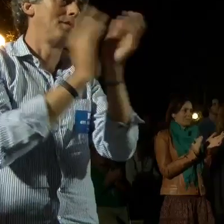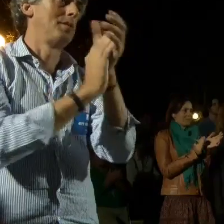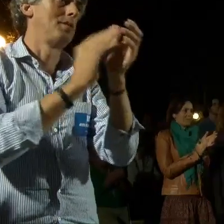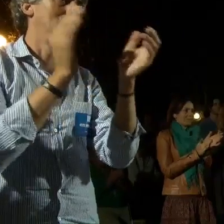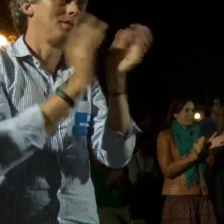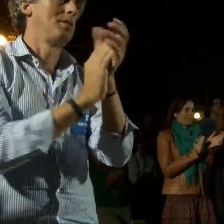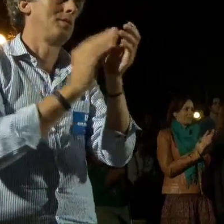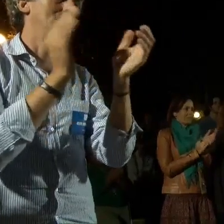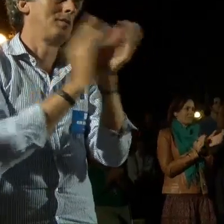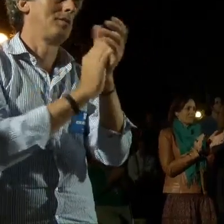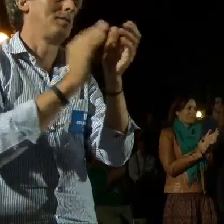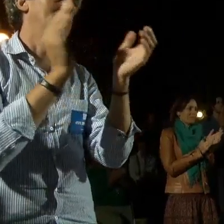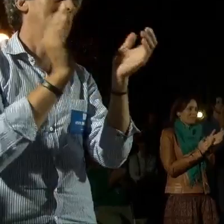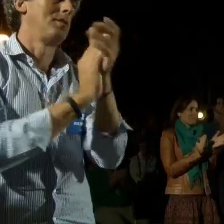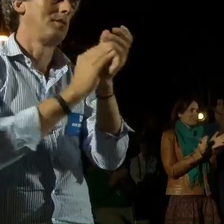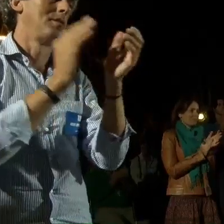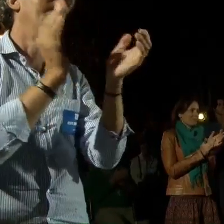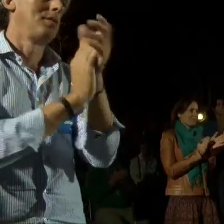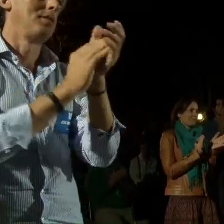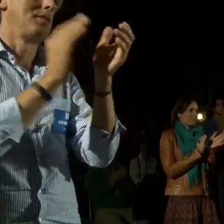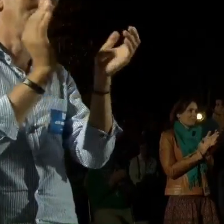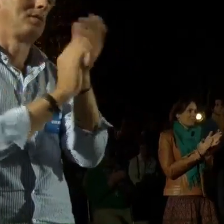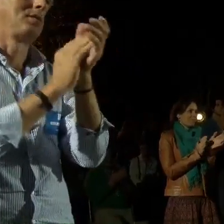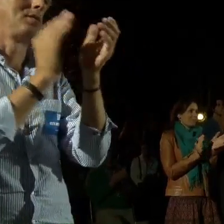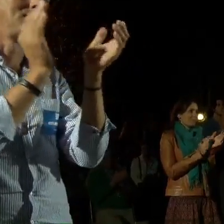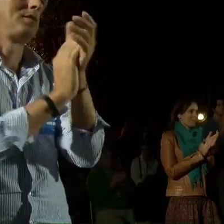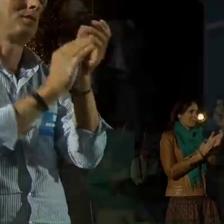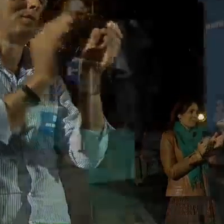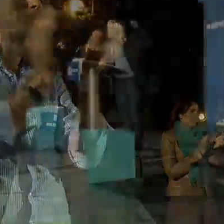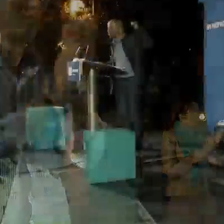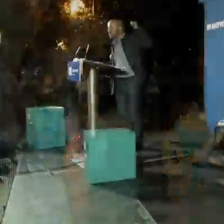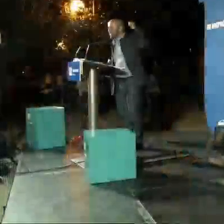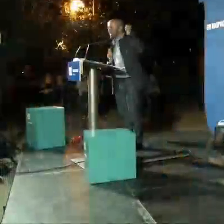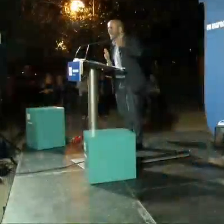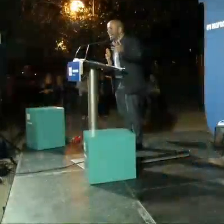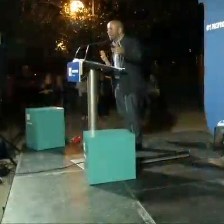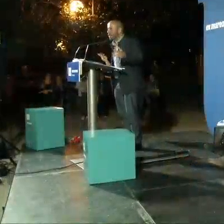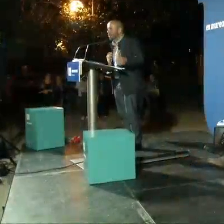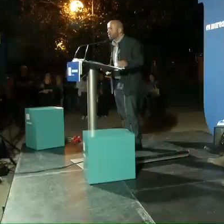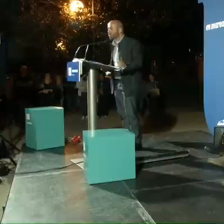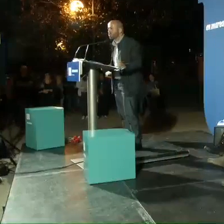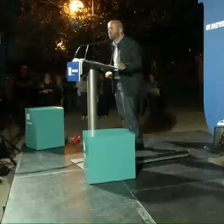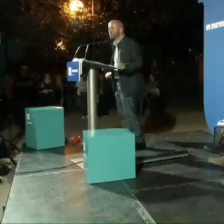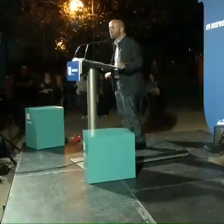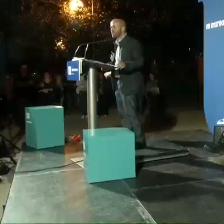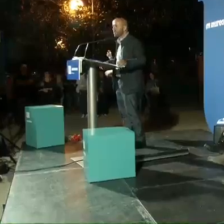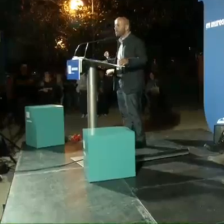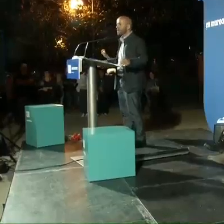merecemos este país. Este país non se los